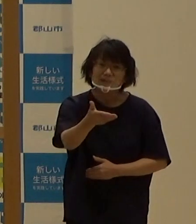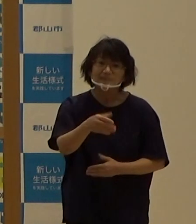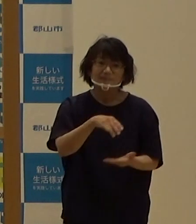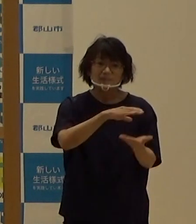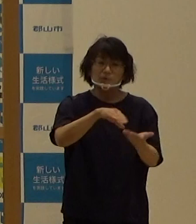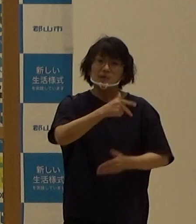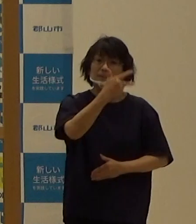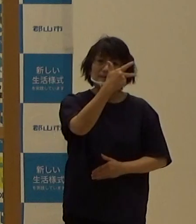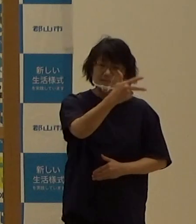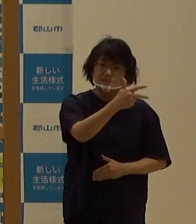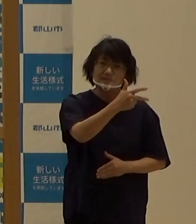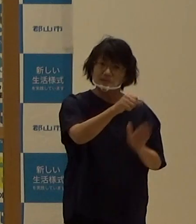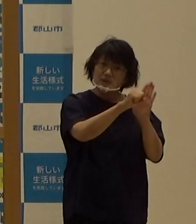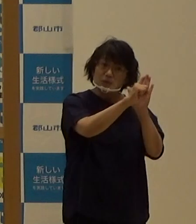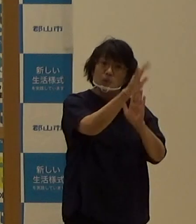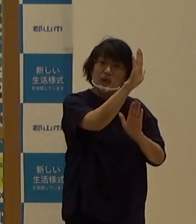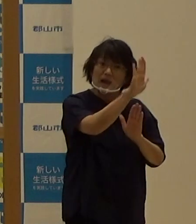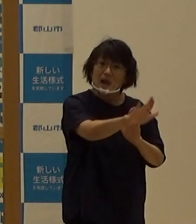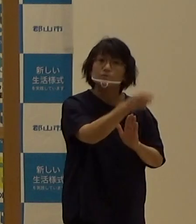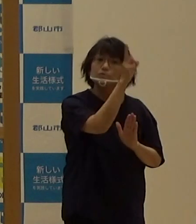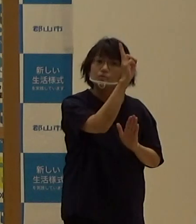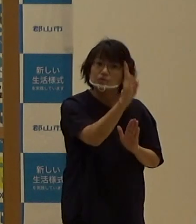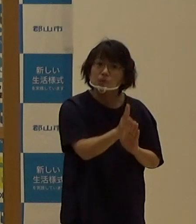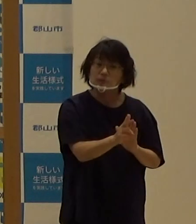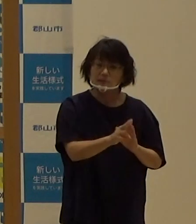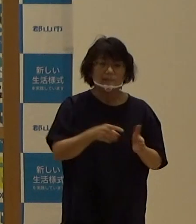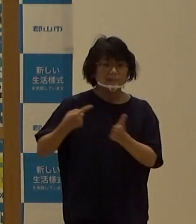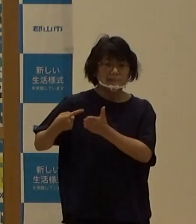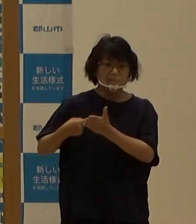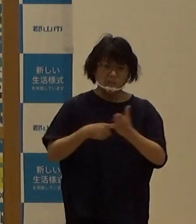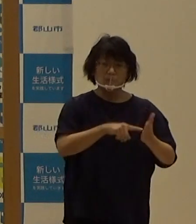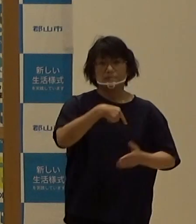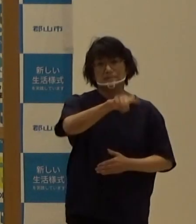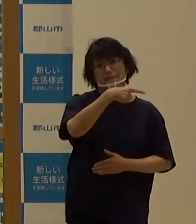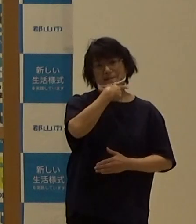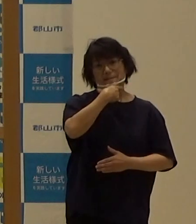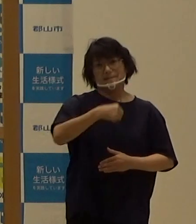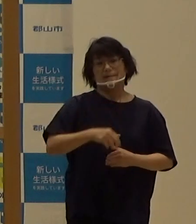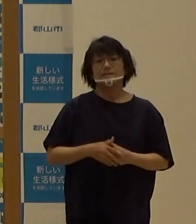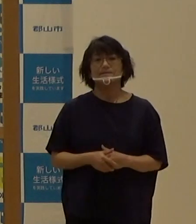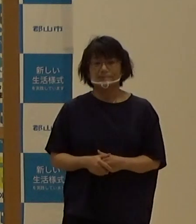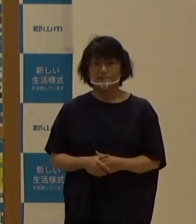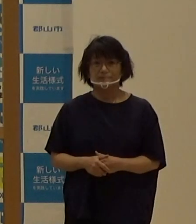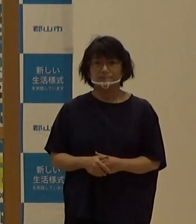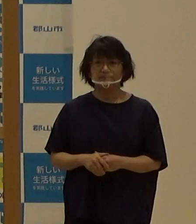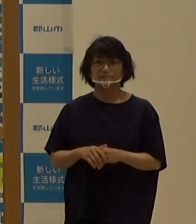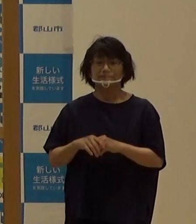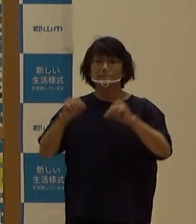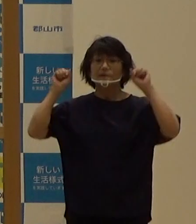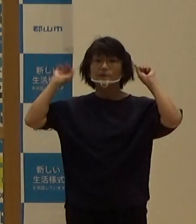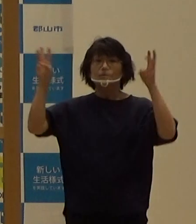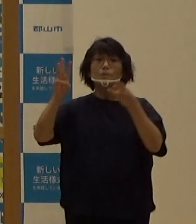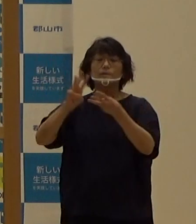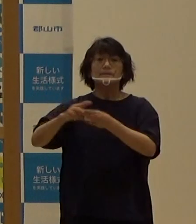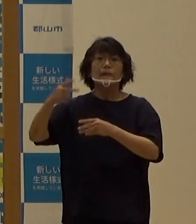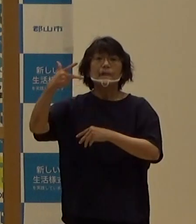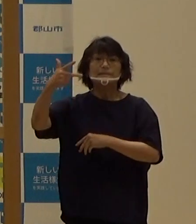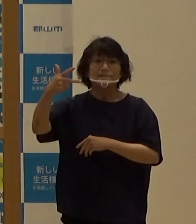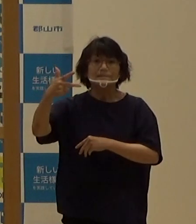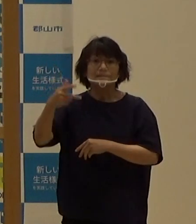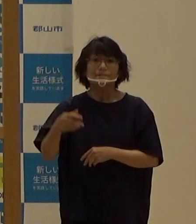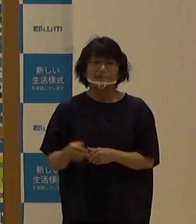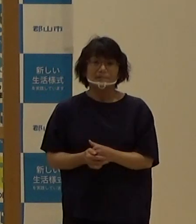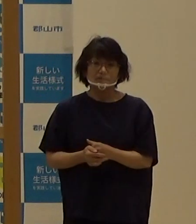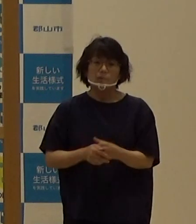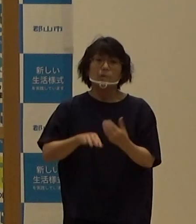あるように努めてまいりたいと存じております。それから実はこの豊田市の都内の瀬戸市